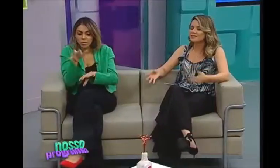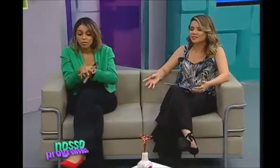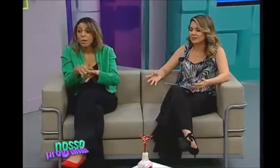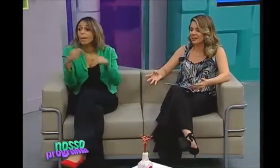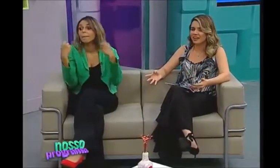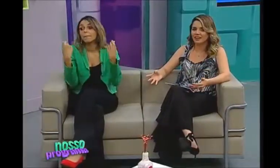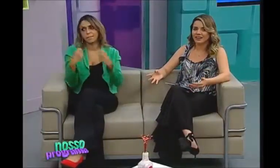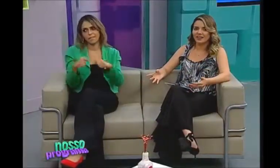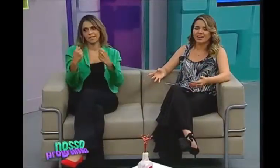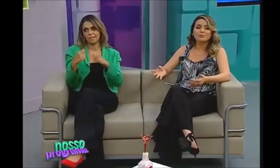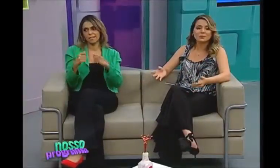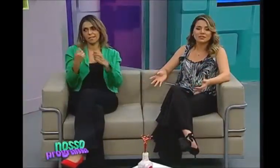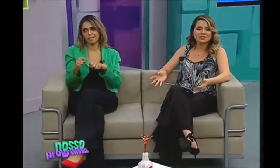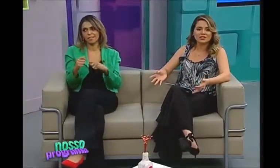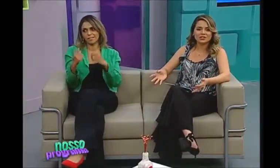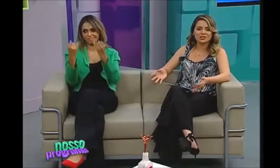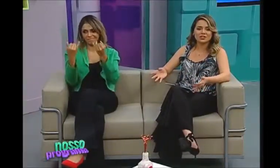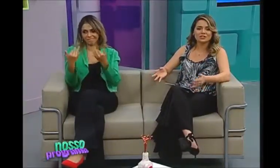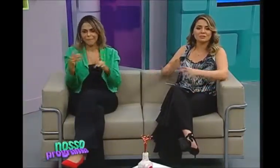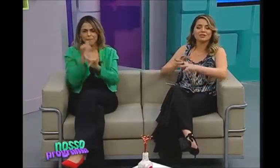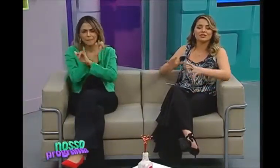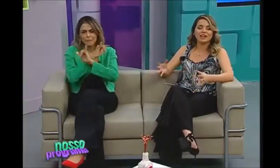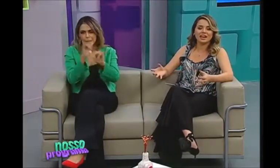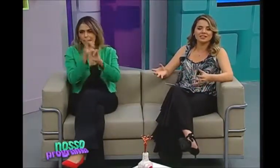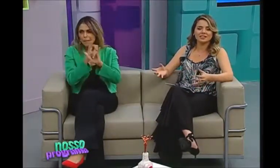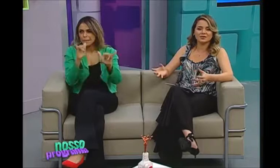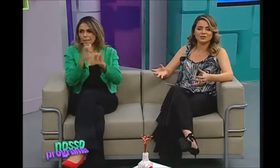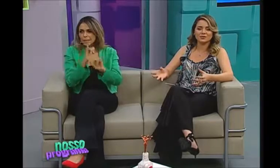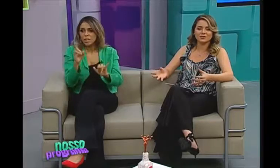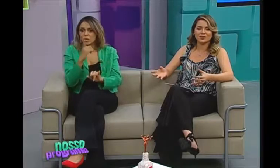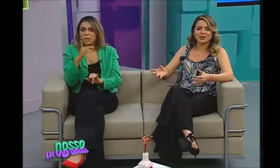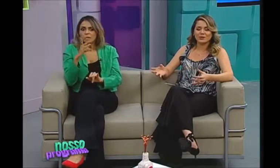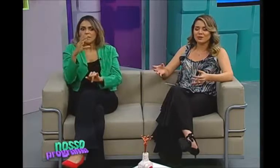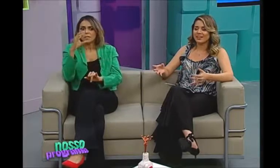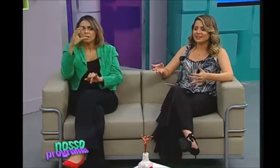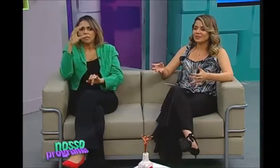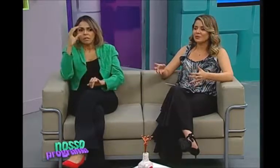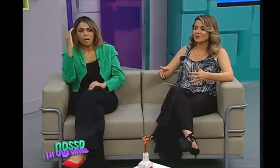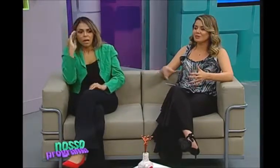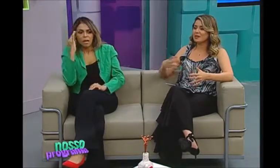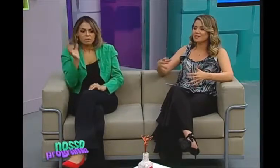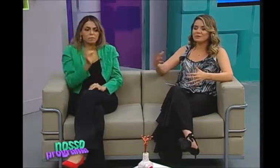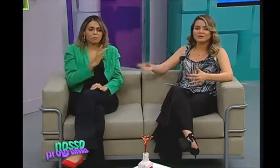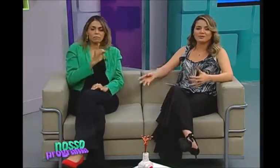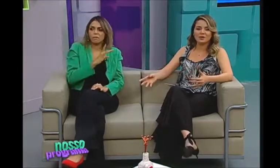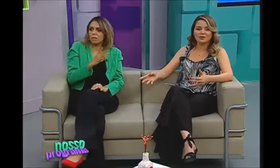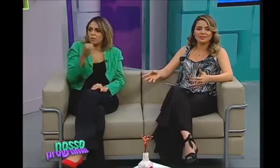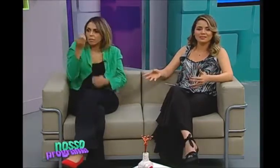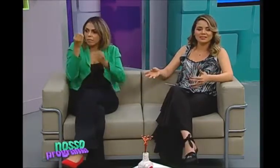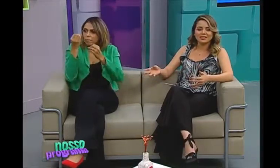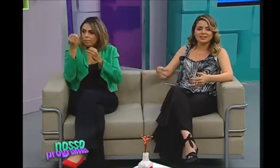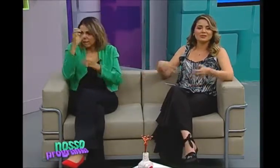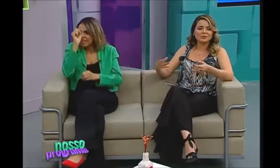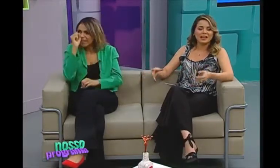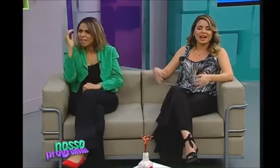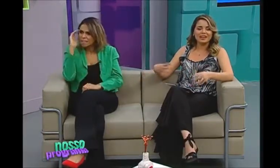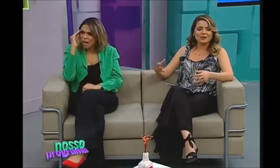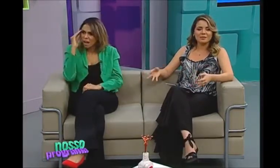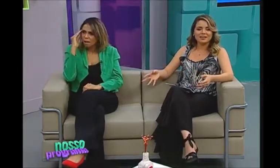precisa falar. É importante a gente desmistificar esse assunto, porque assim, quanto mais pessoas estudarem,